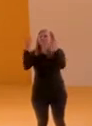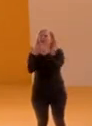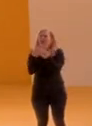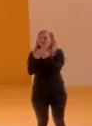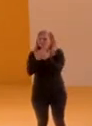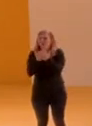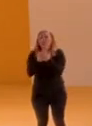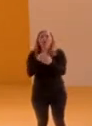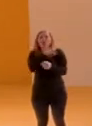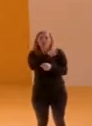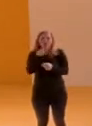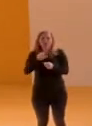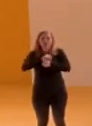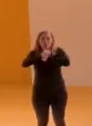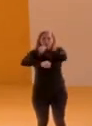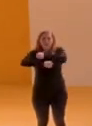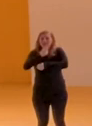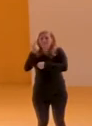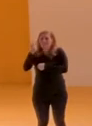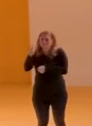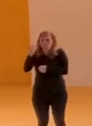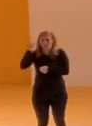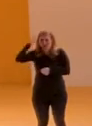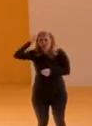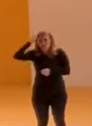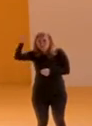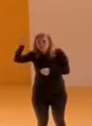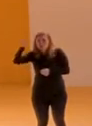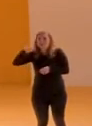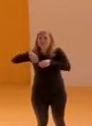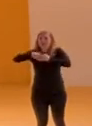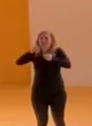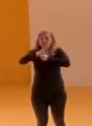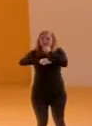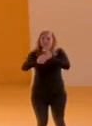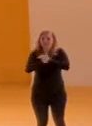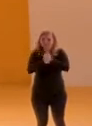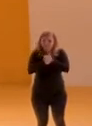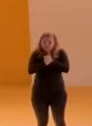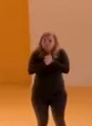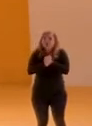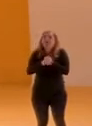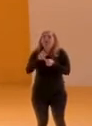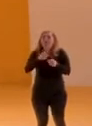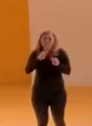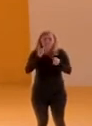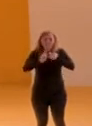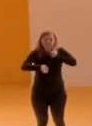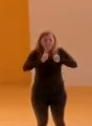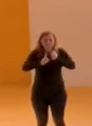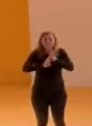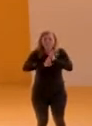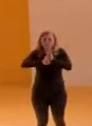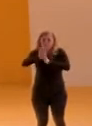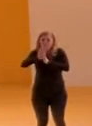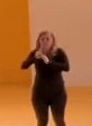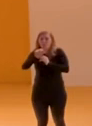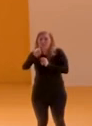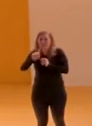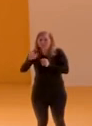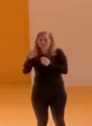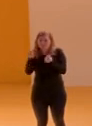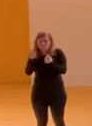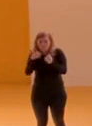autorów z 90 lat z początku lat 90 gdzie mamy tempo przyrostu podaży pieniądza procentowo na osi x